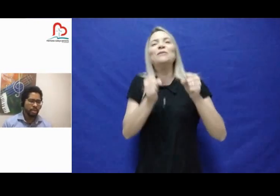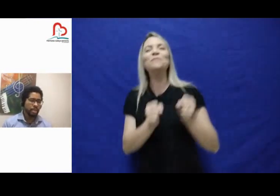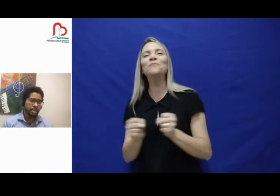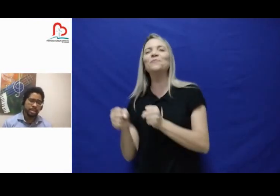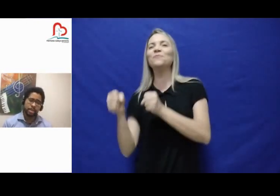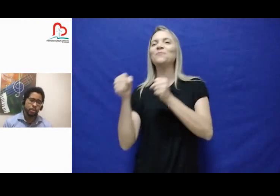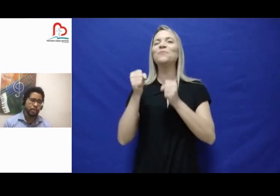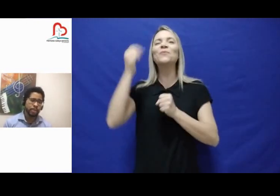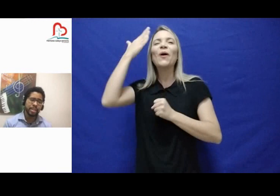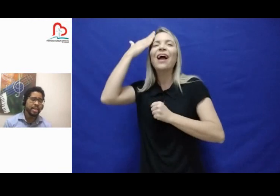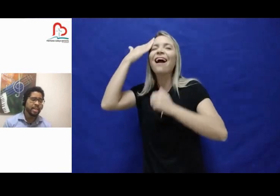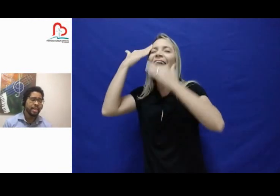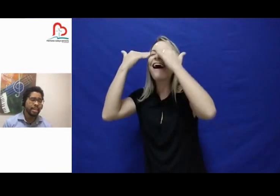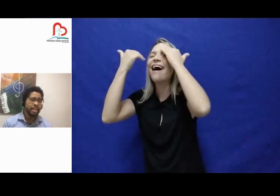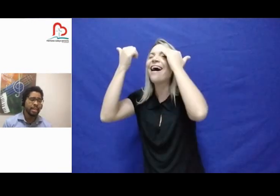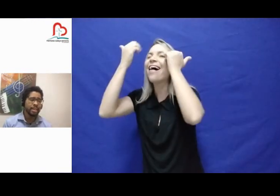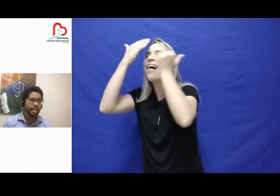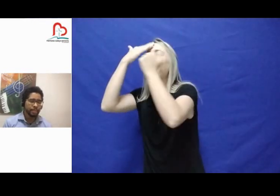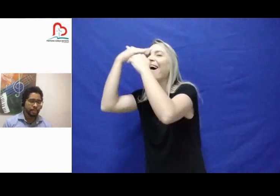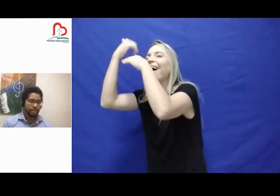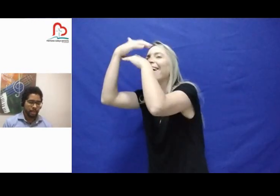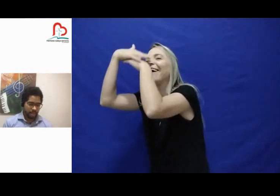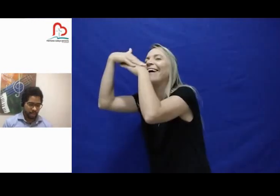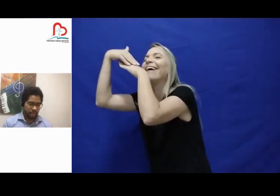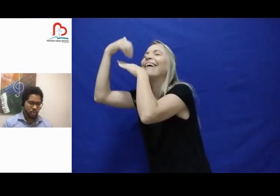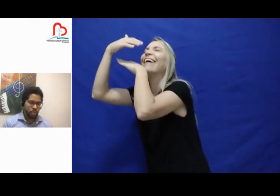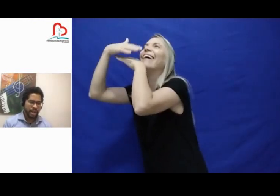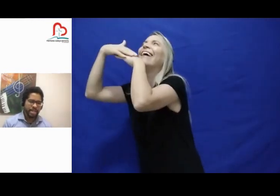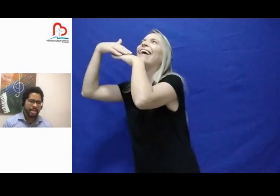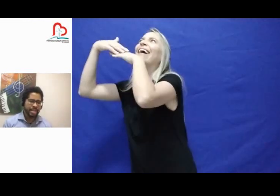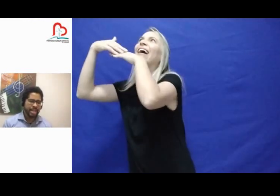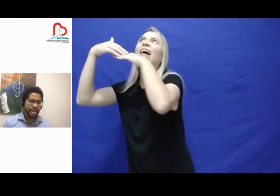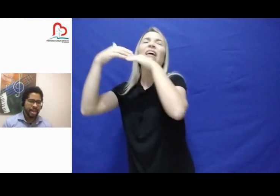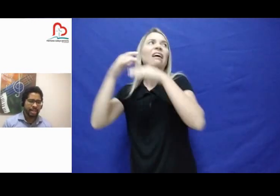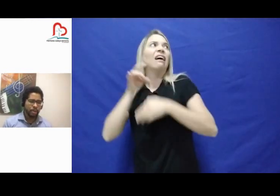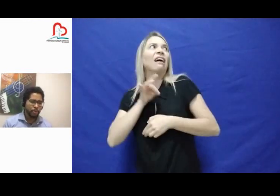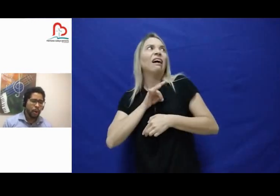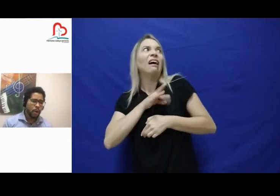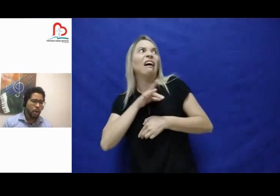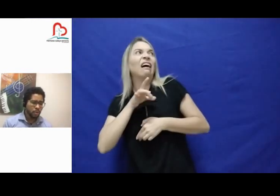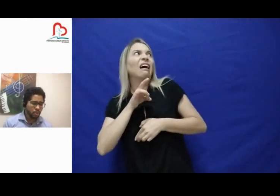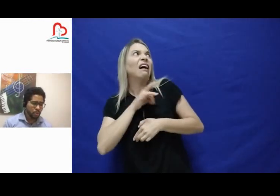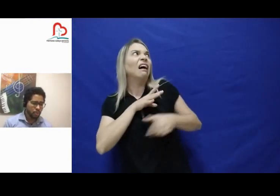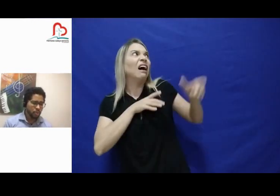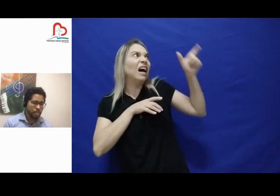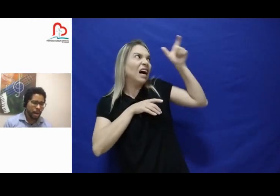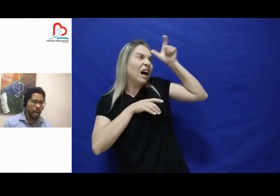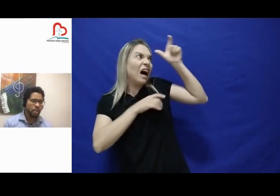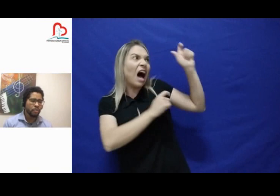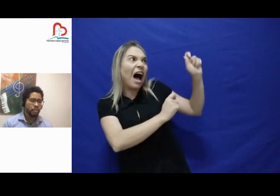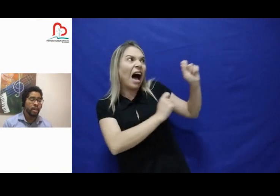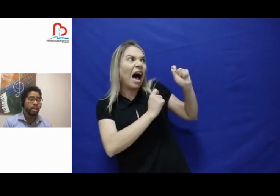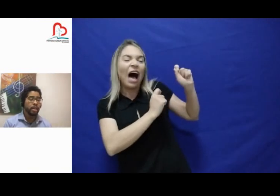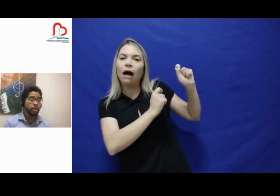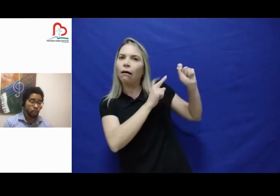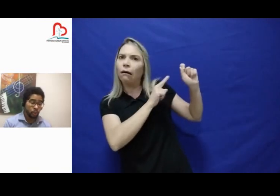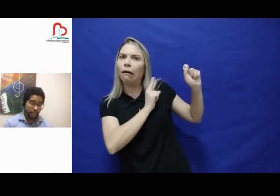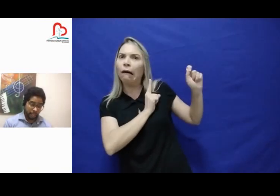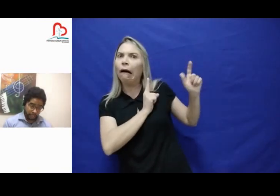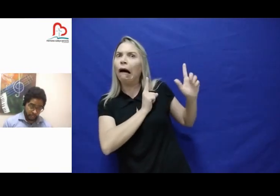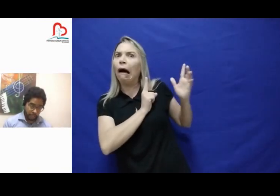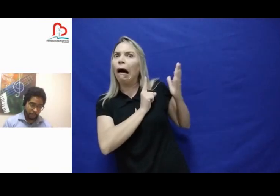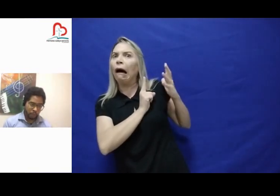minha vida em seu poder. Eu recear não posso do mal